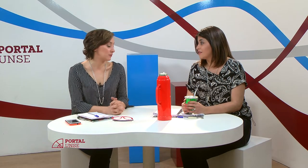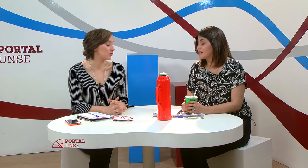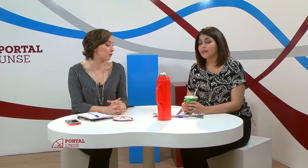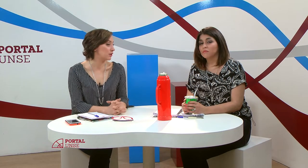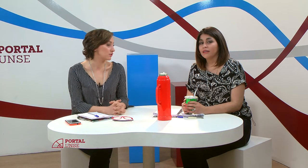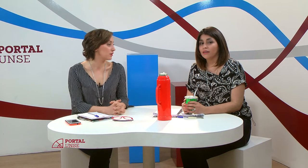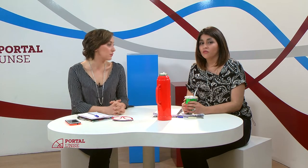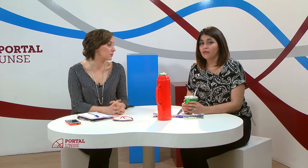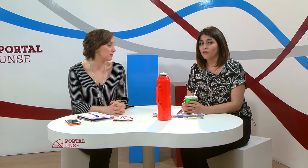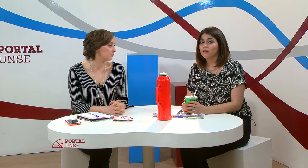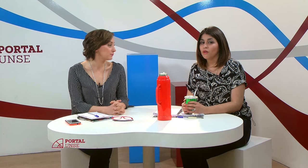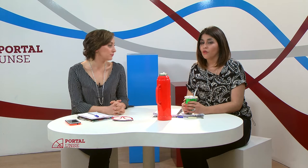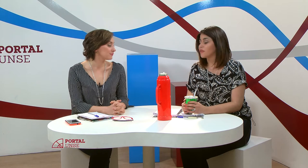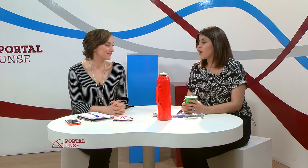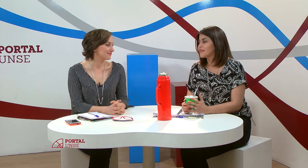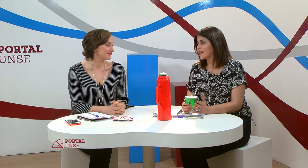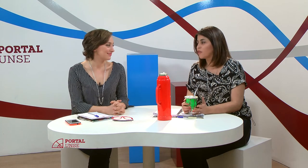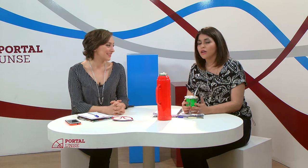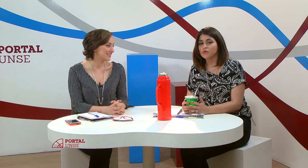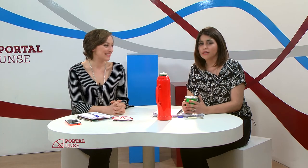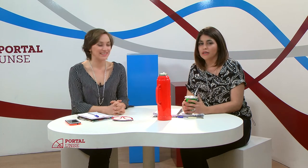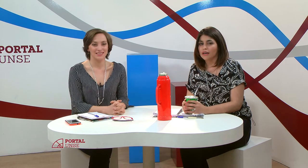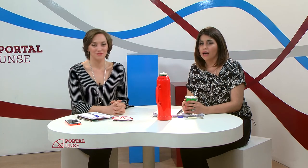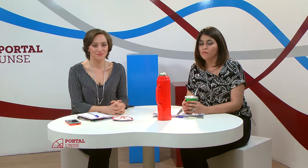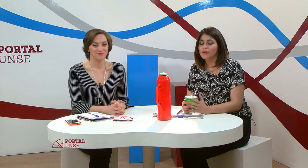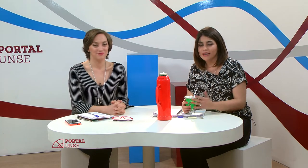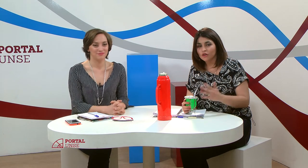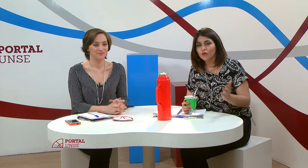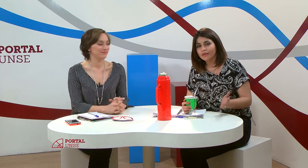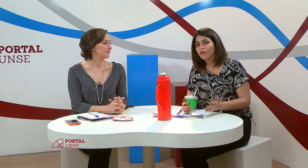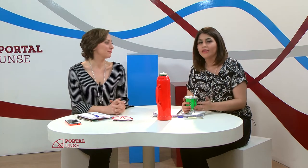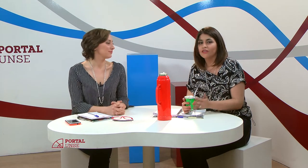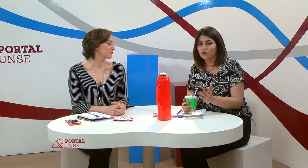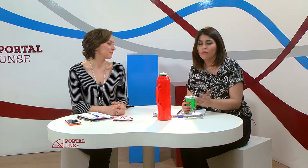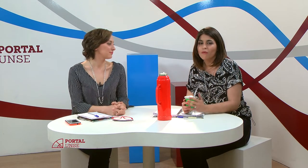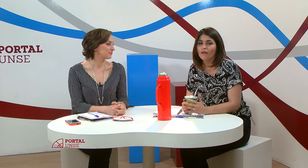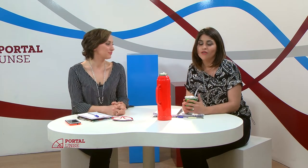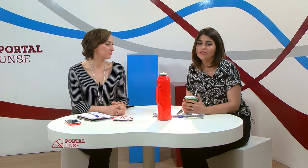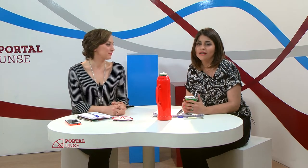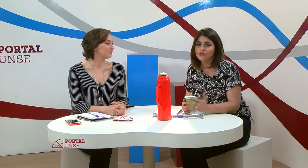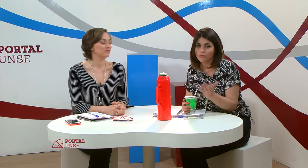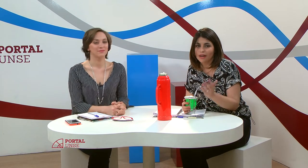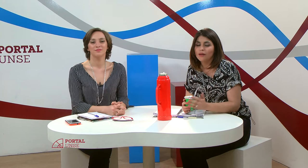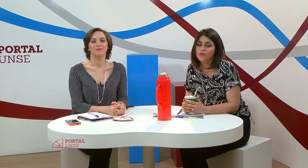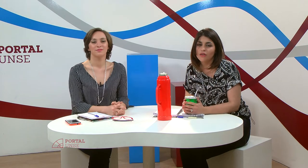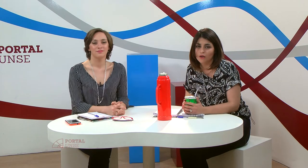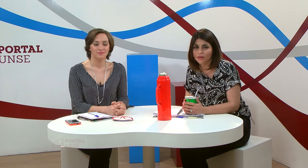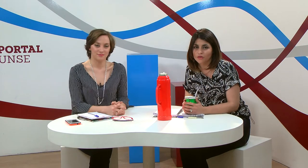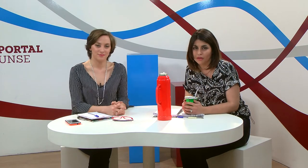de Comunicación. Ya nos estamos acercando a eso, así que aprovechando todo este contexto vamos a conocer sobre el curso de comunicación